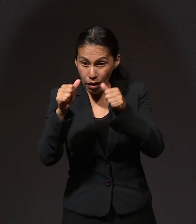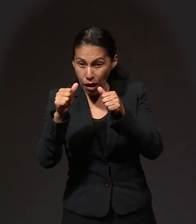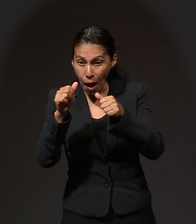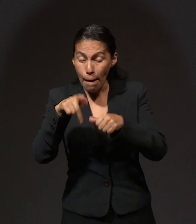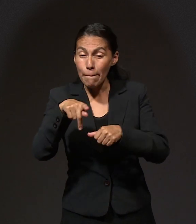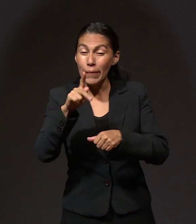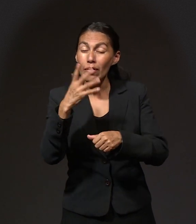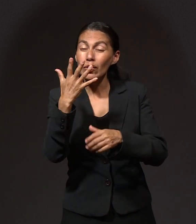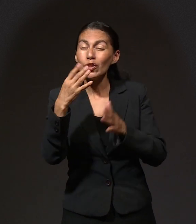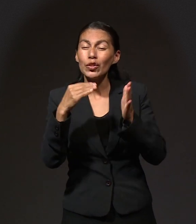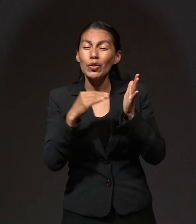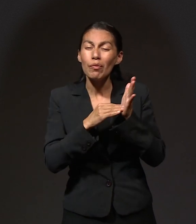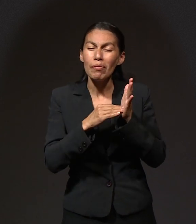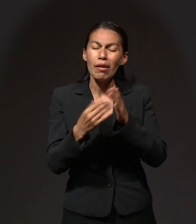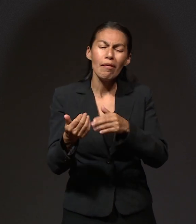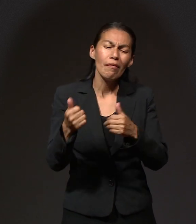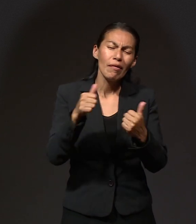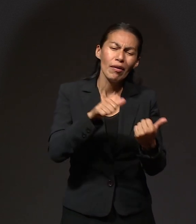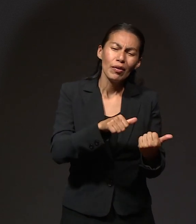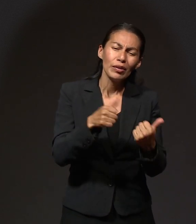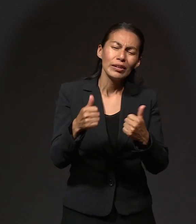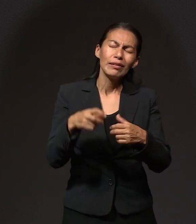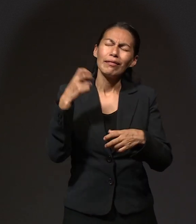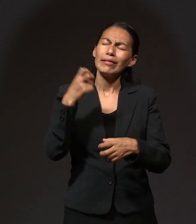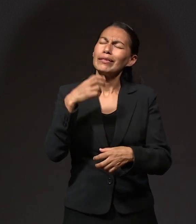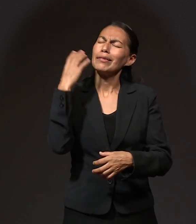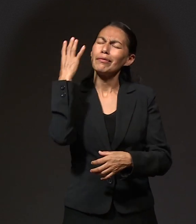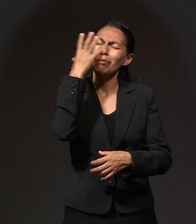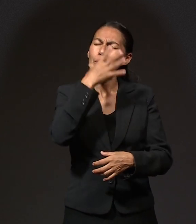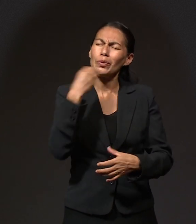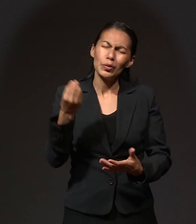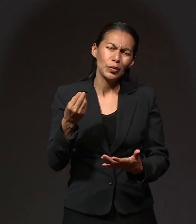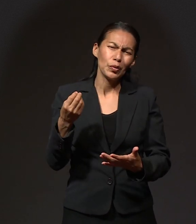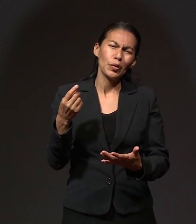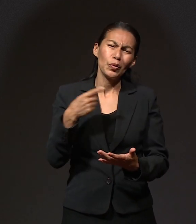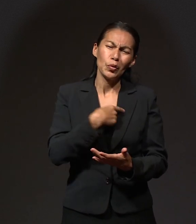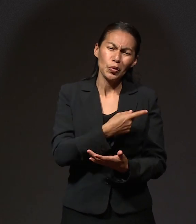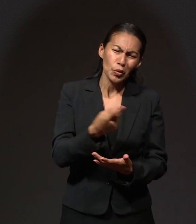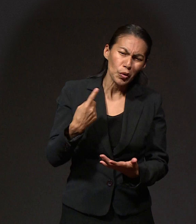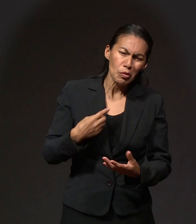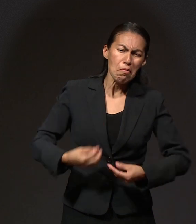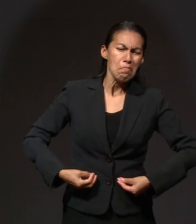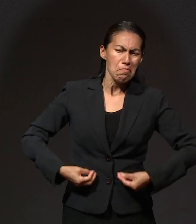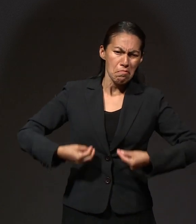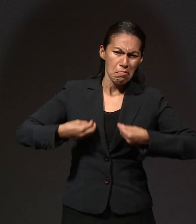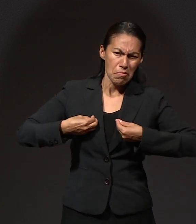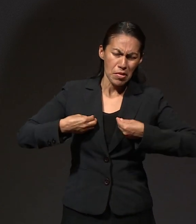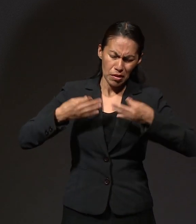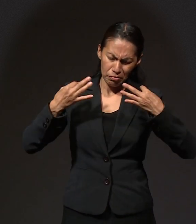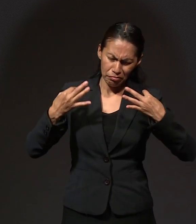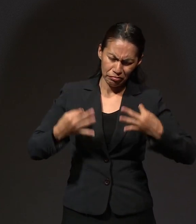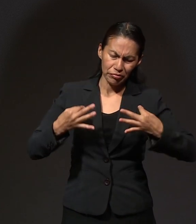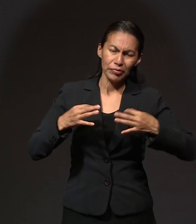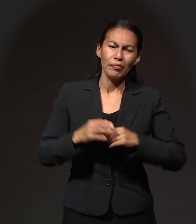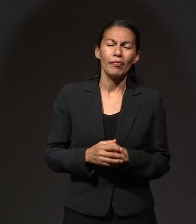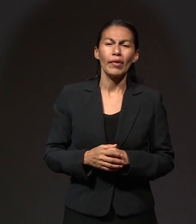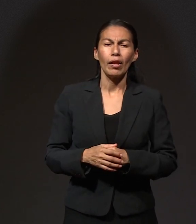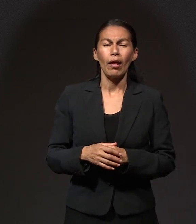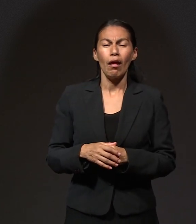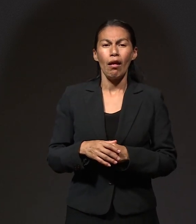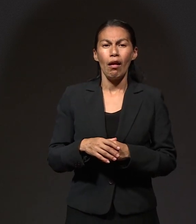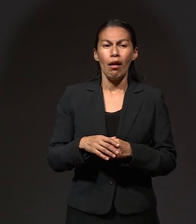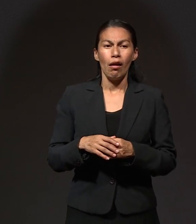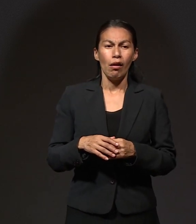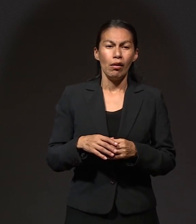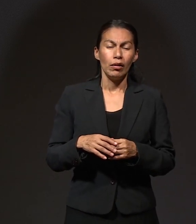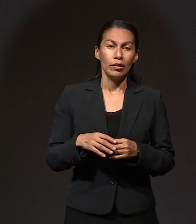El no comunicarse con Dios es vivir una vida de fracasos, depende de nosotros mismos. Cada latido del corazón depende